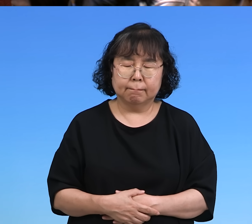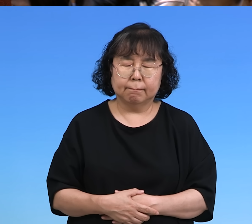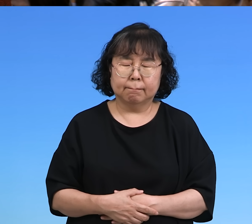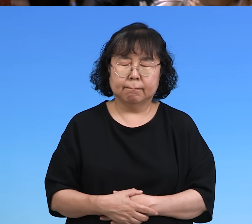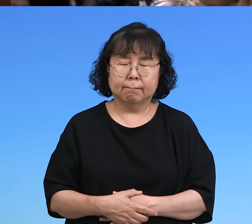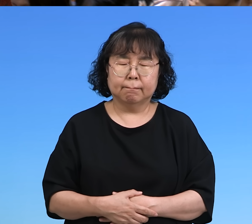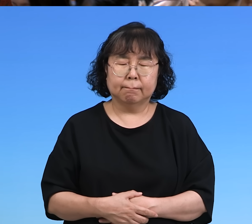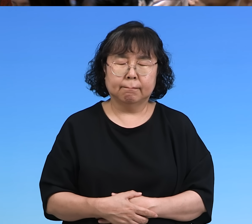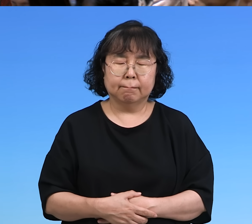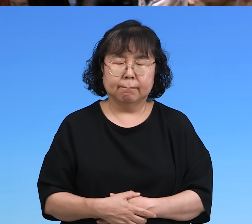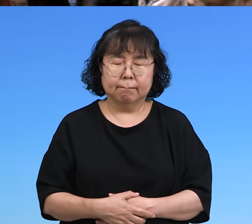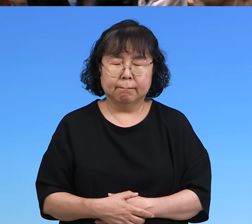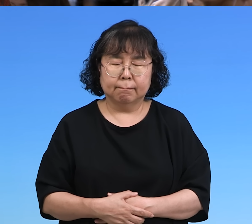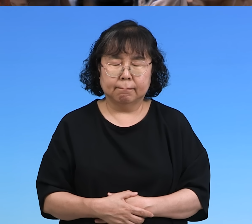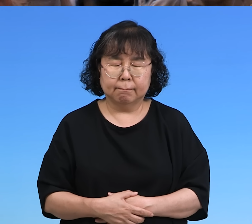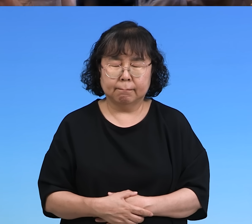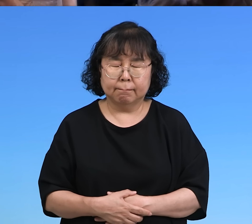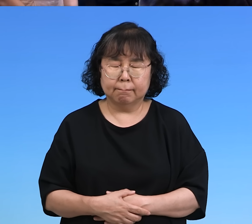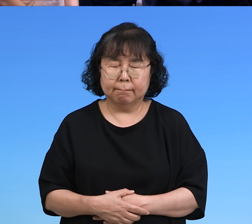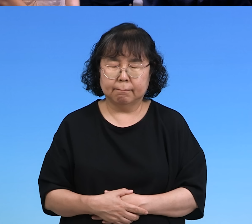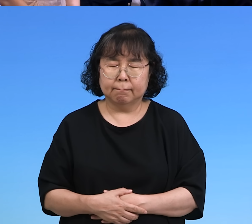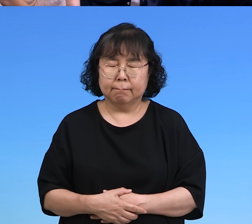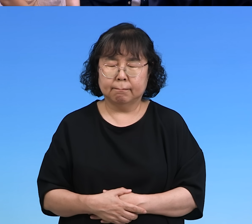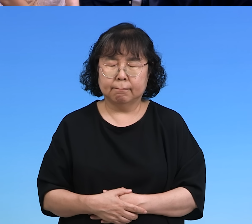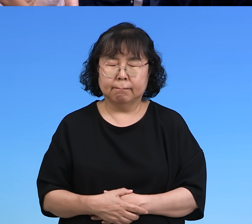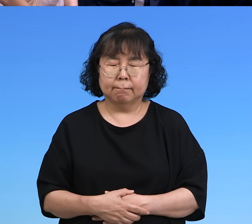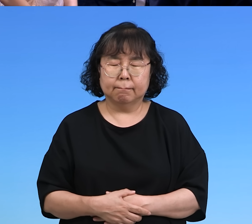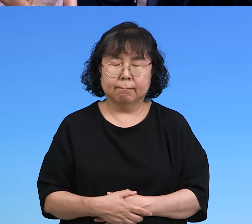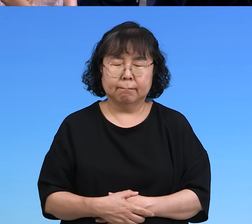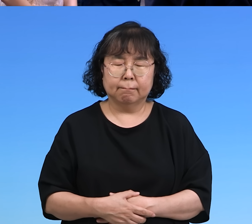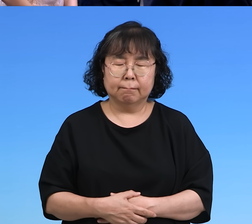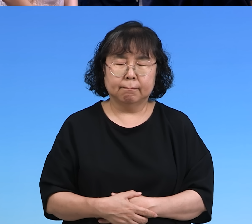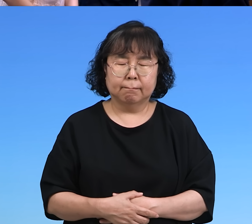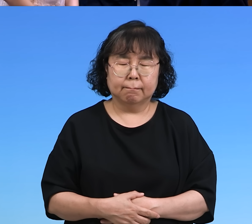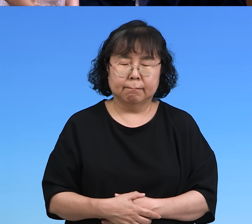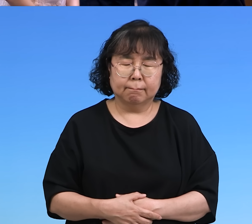우시아 왕이 죽었도록 우시아 왕이 죽었네.